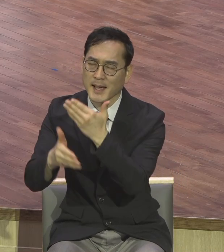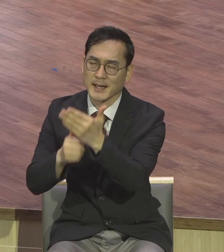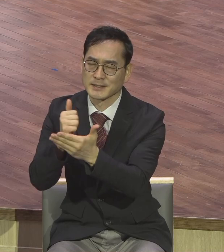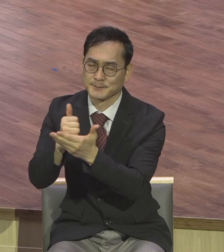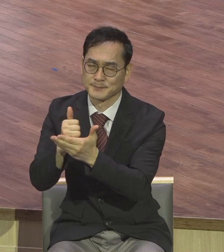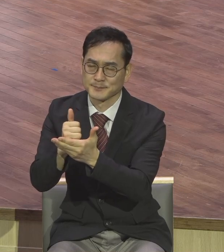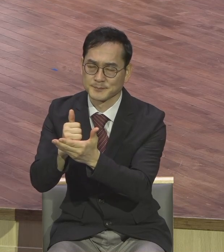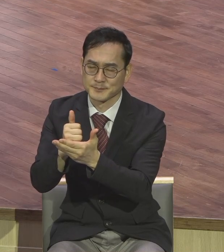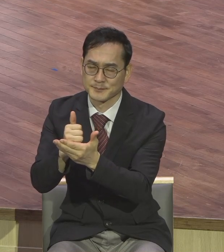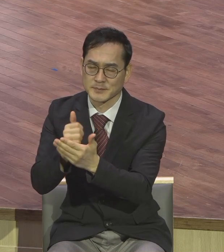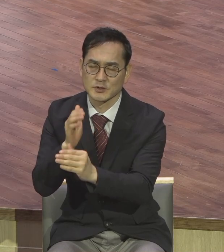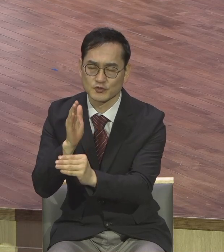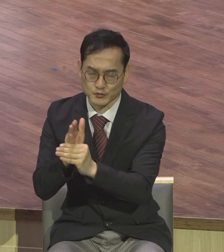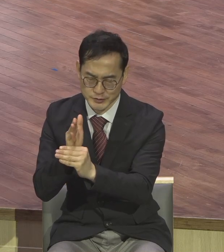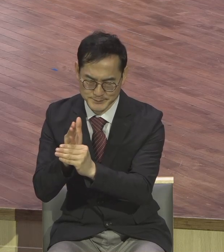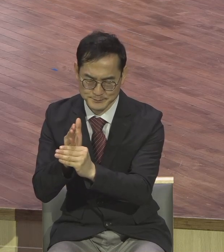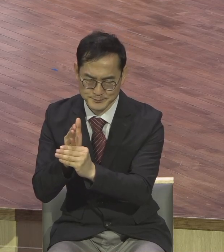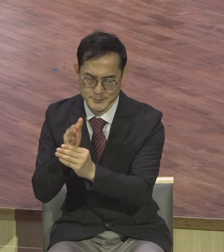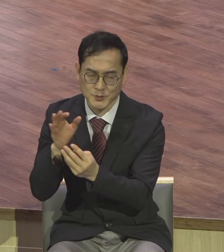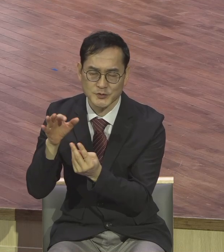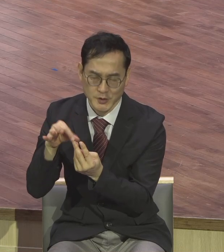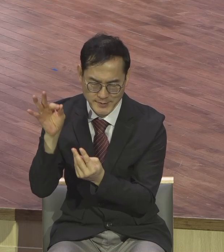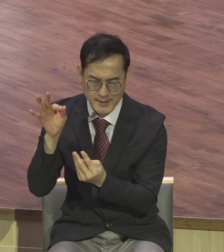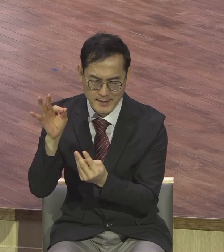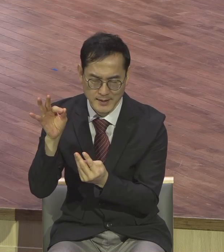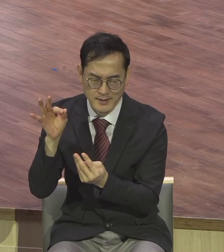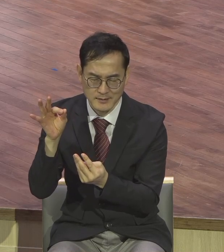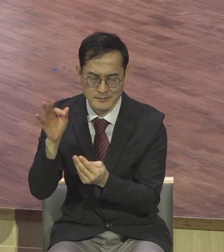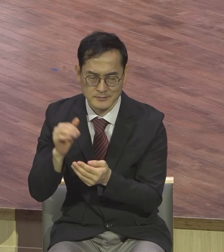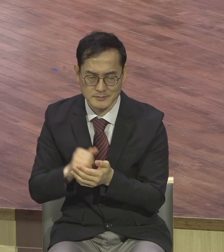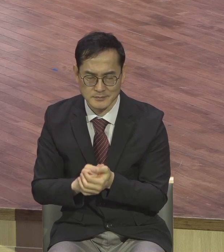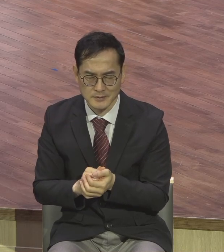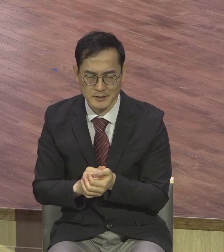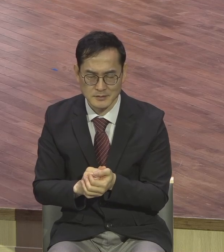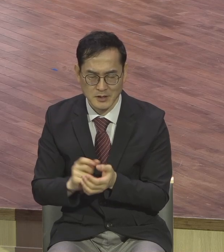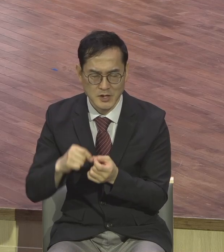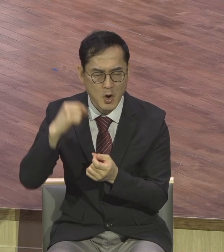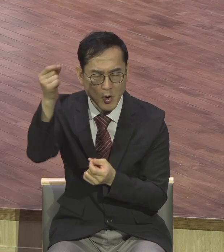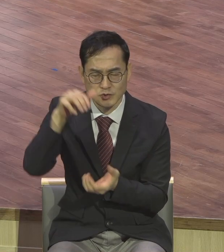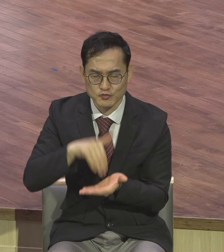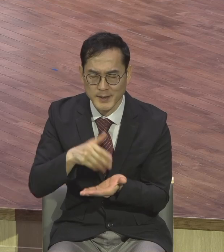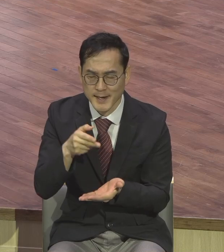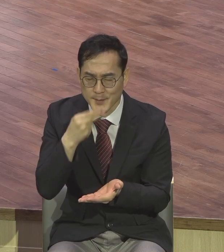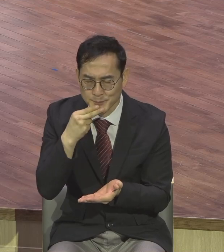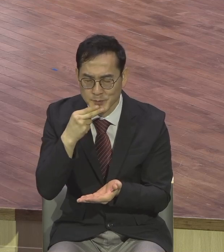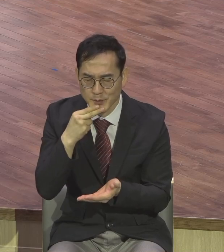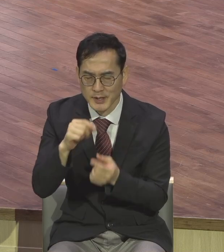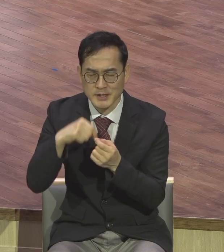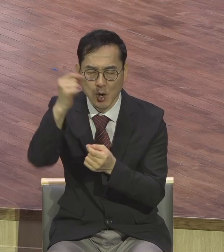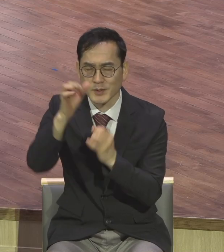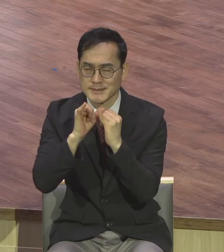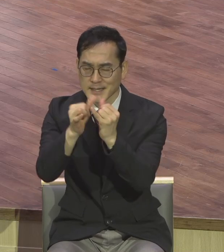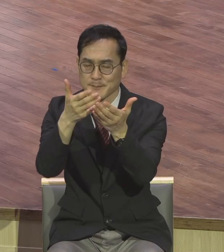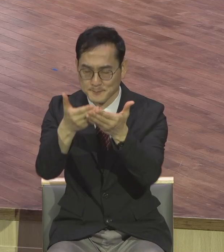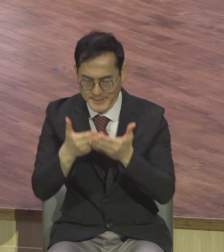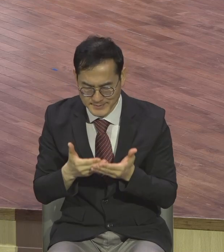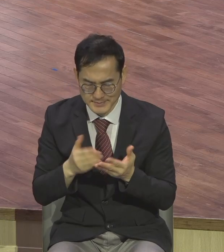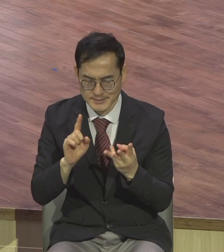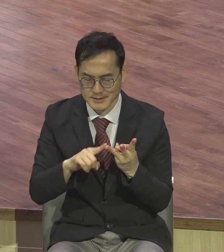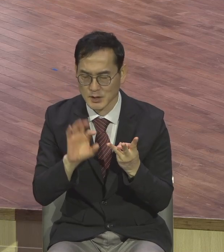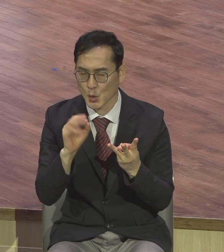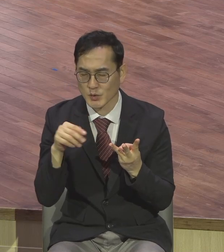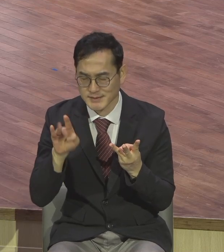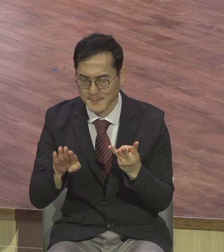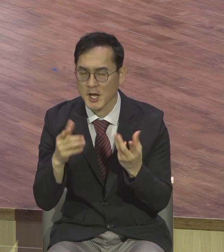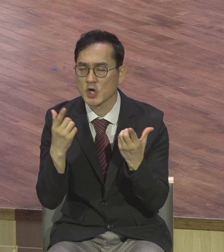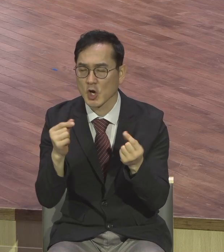그래서 영원히 후회를 남기지 않는 영원한 상급 받는 그러한 아르마대 요셉 같은 선택이 우리